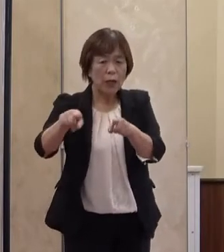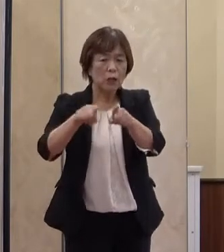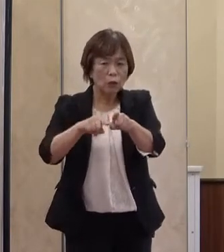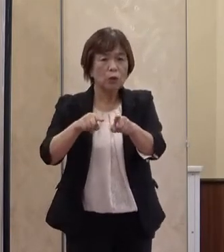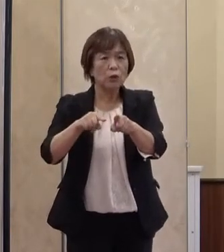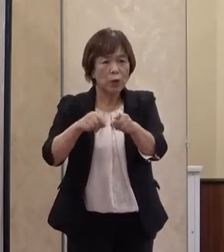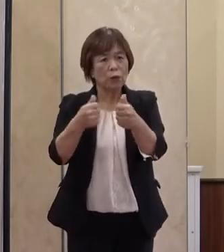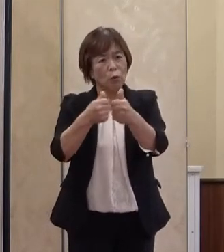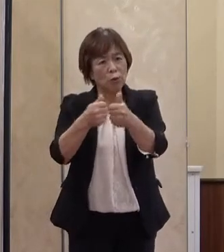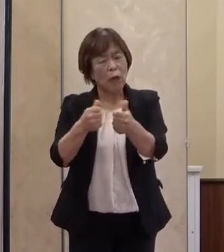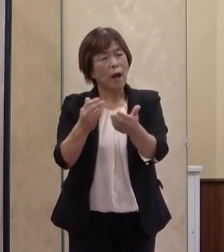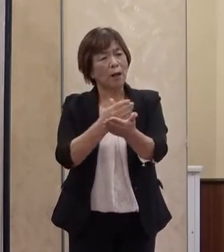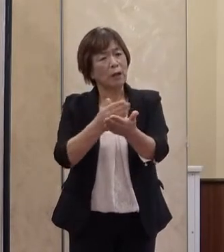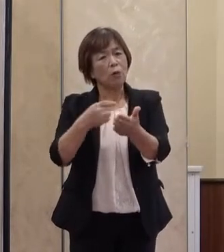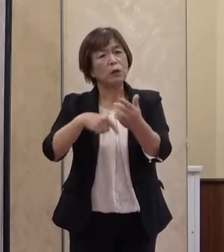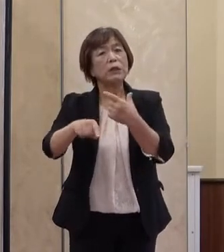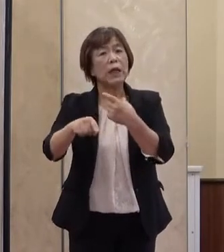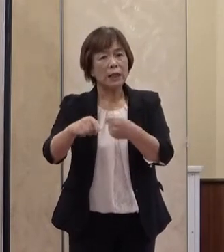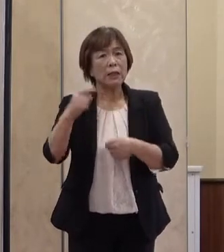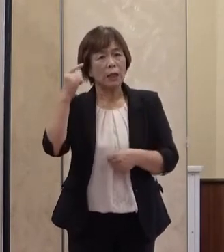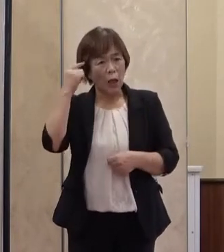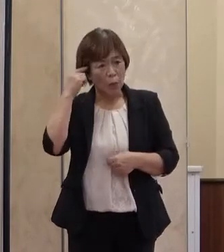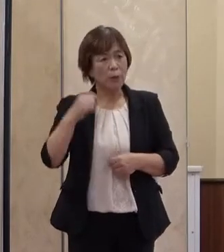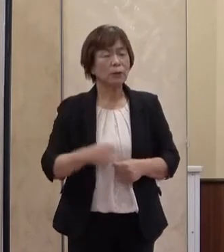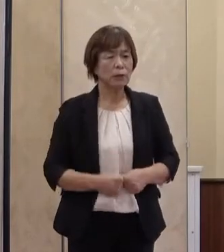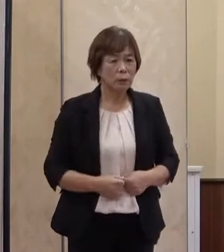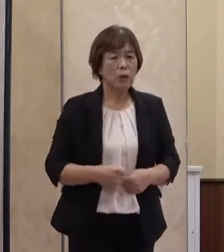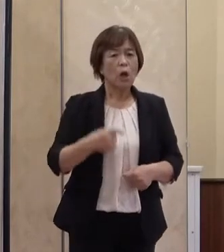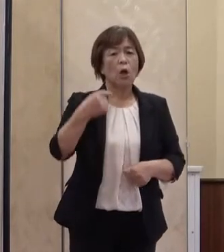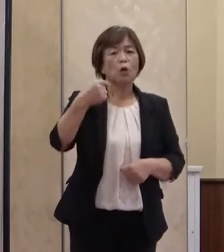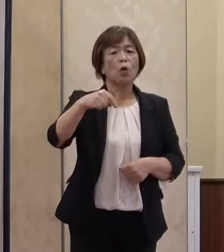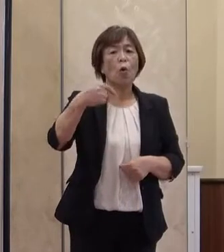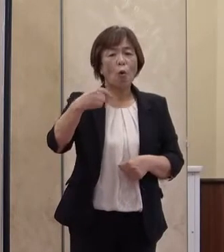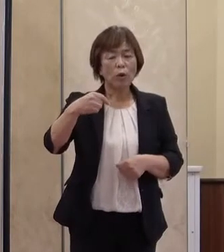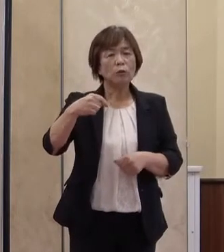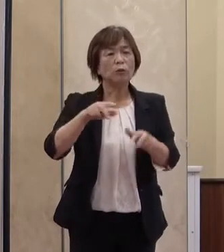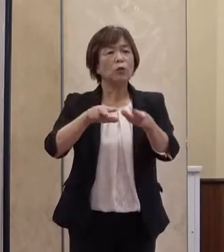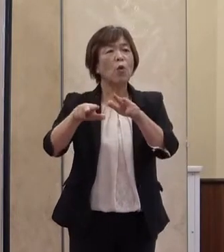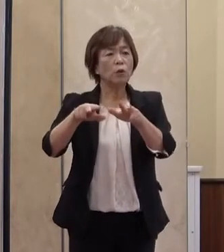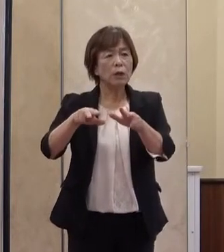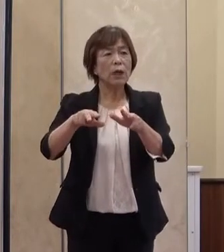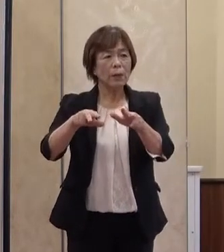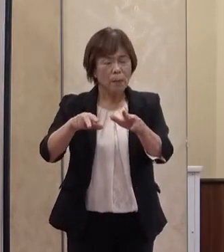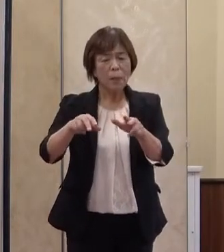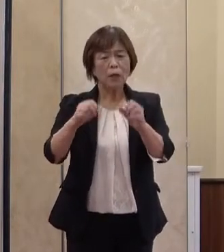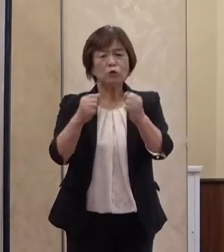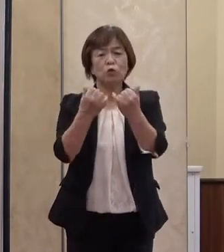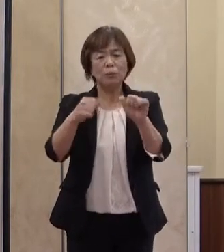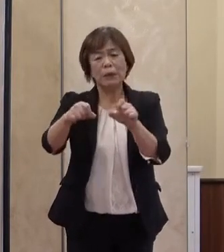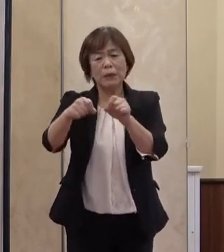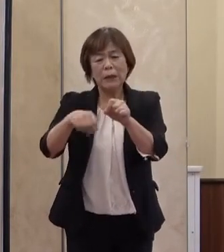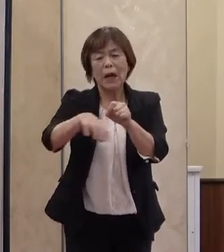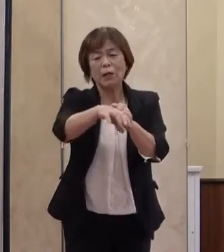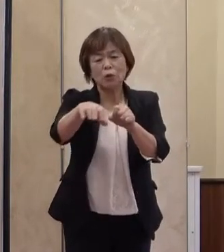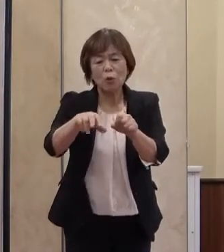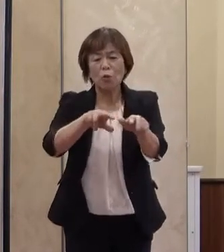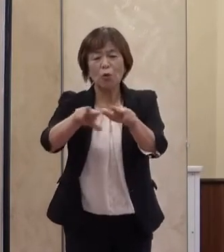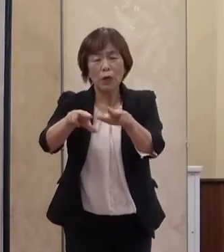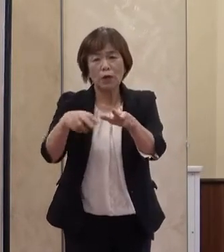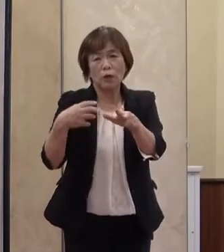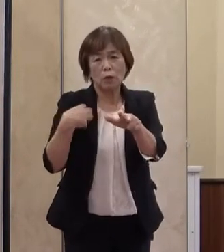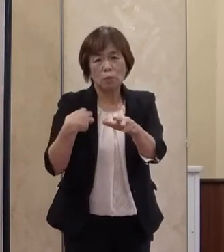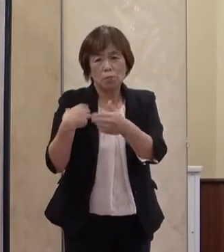僕はやっぱり教育行政、特に市町村の教育行政はもう僕は身近なところでやった方がいいんじゃないかなというふうには思います。